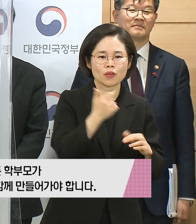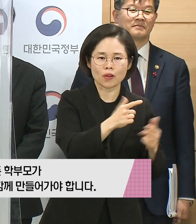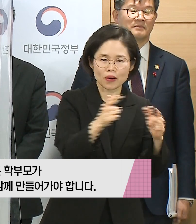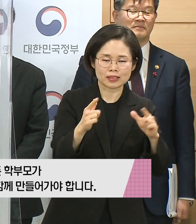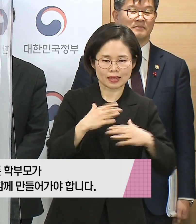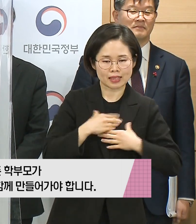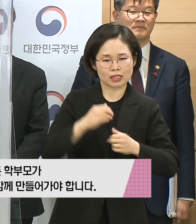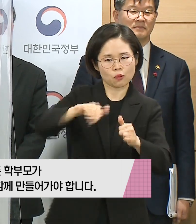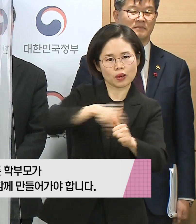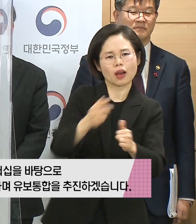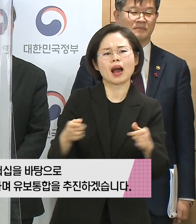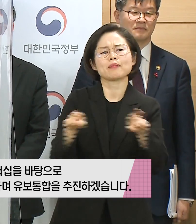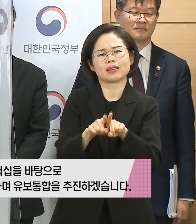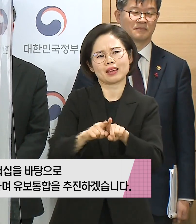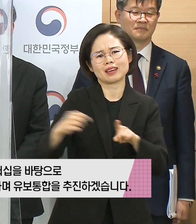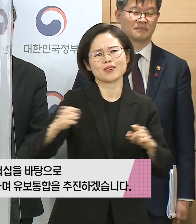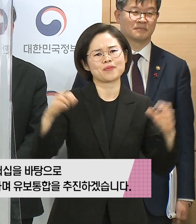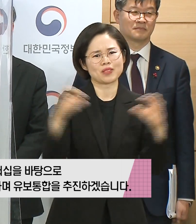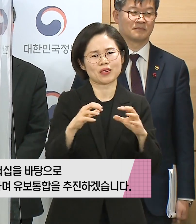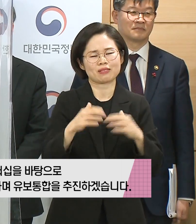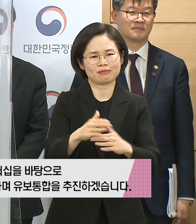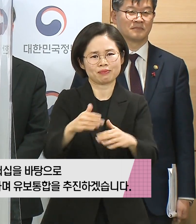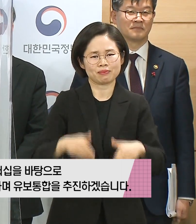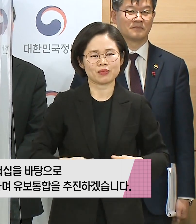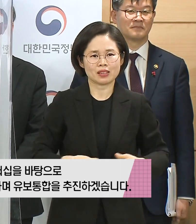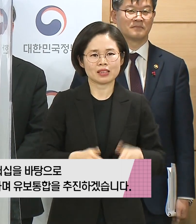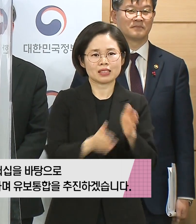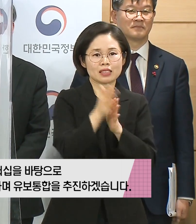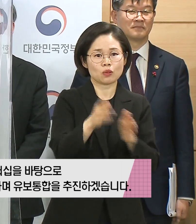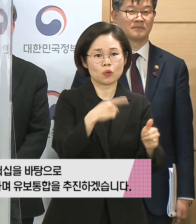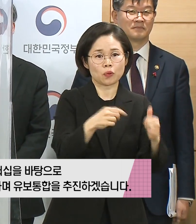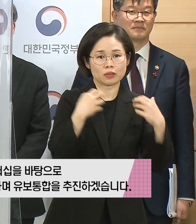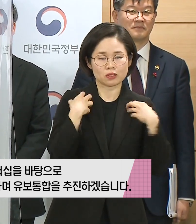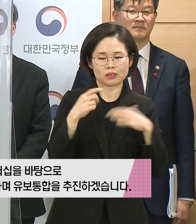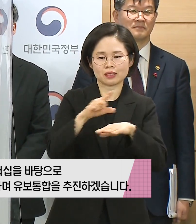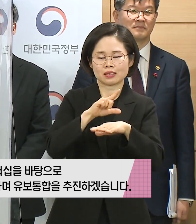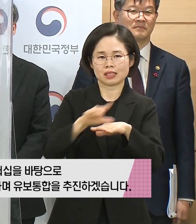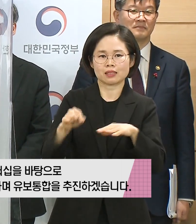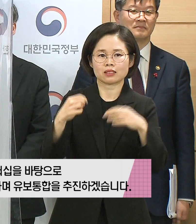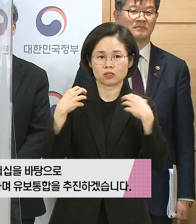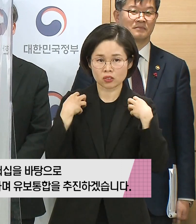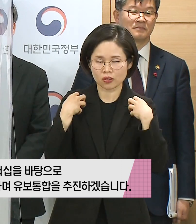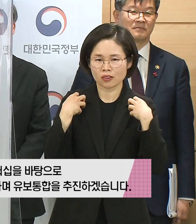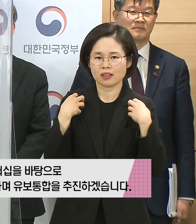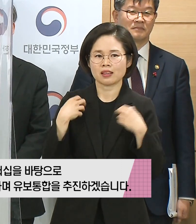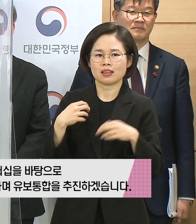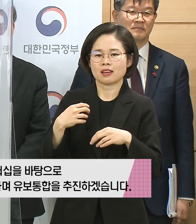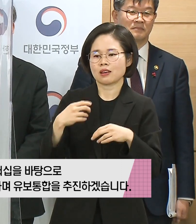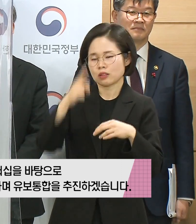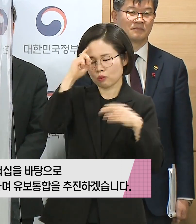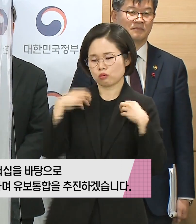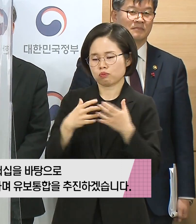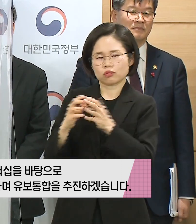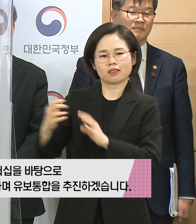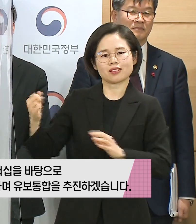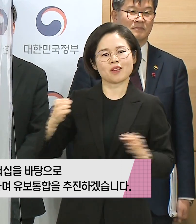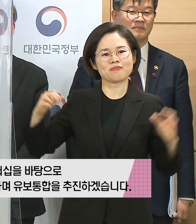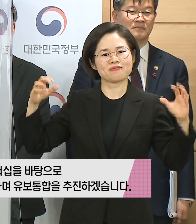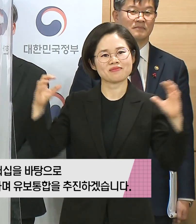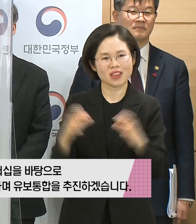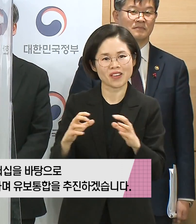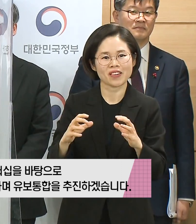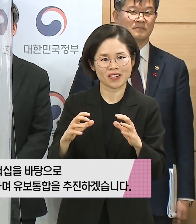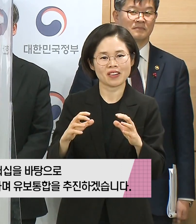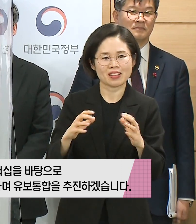함께 만들어 가야 합니다. 시도교육청, 지자체, 관계부처와의 파트너십을 바탕으로